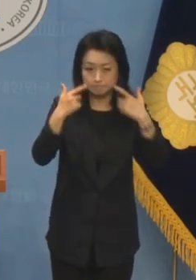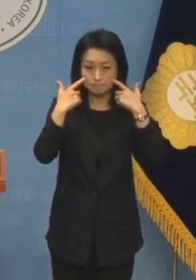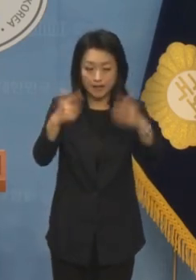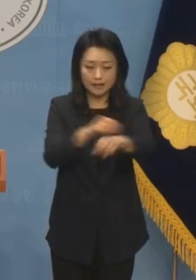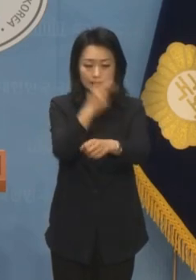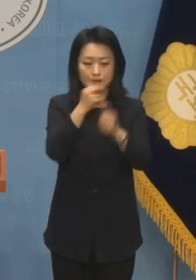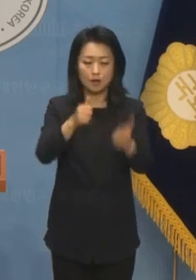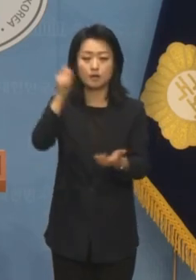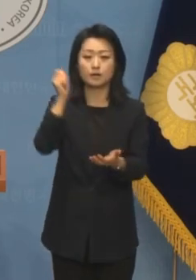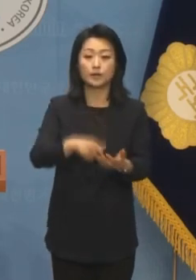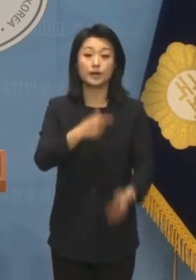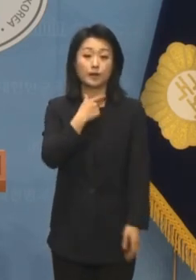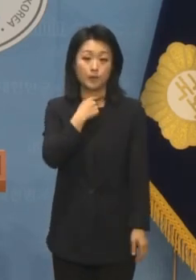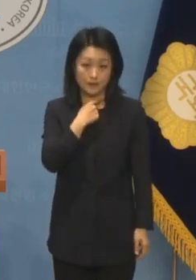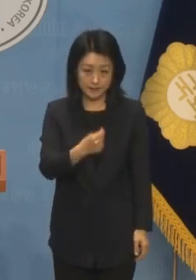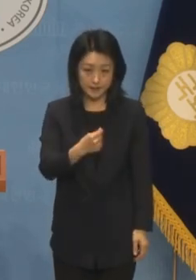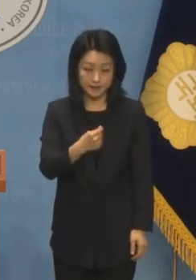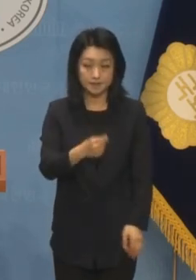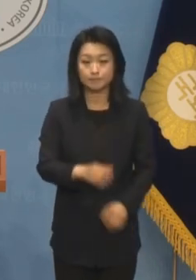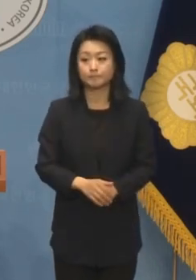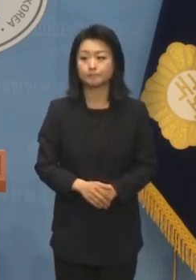반드시 밝혀내겠습니다.